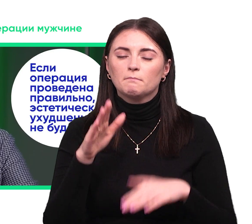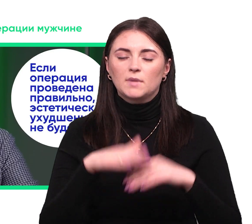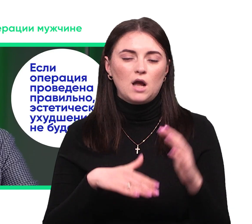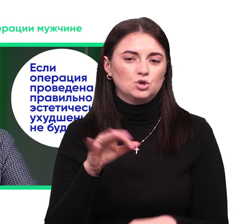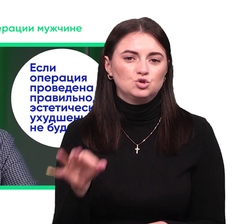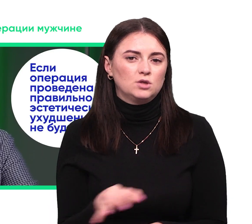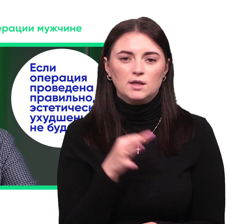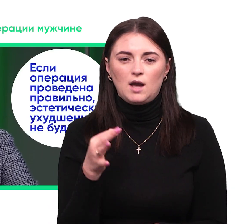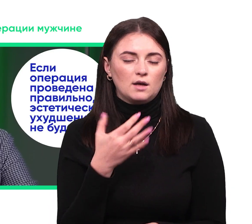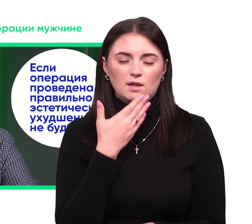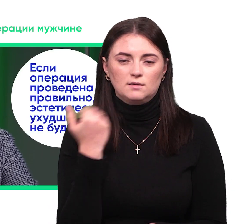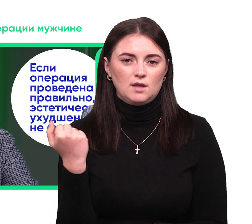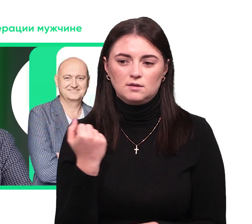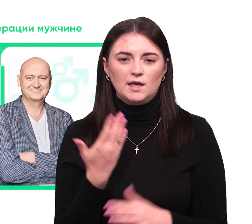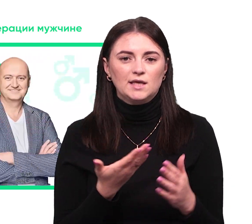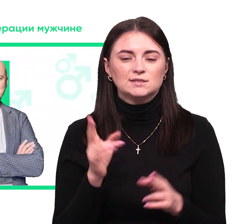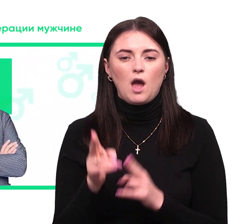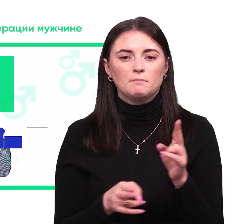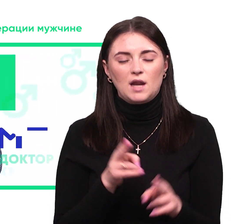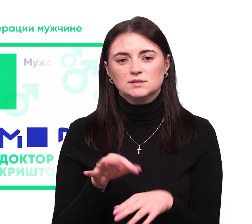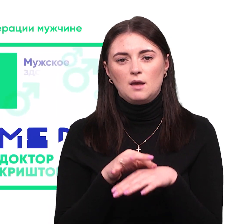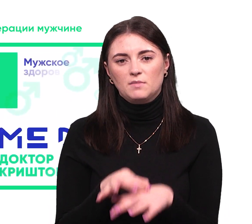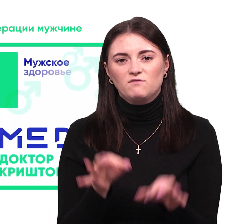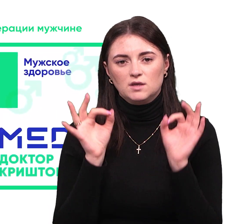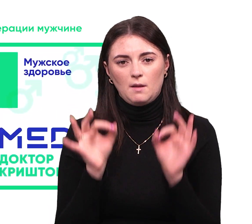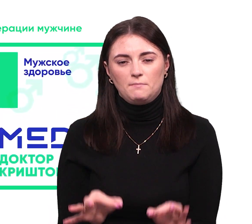не отмечено, если эта операция проведена правильно.